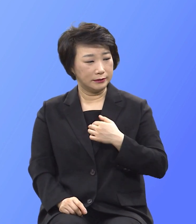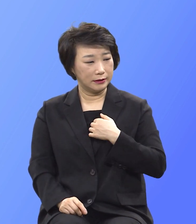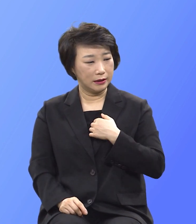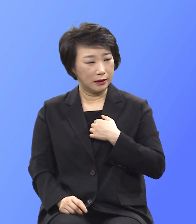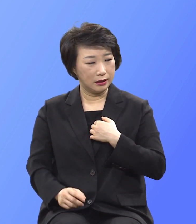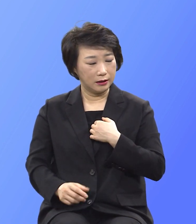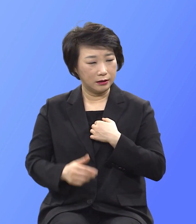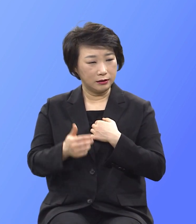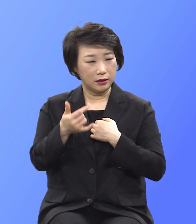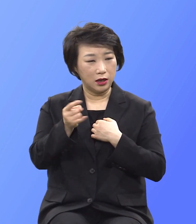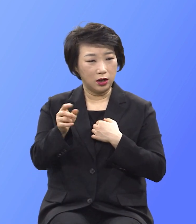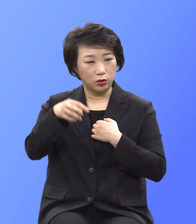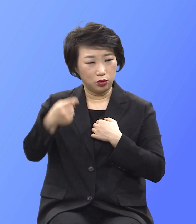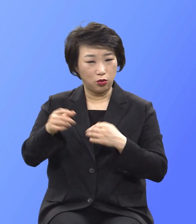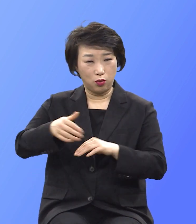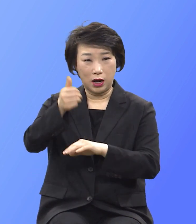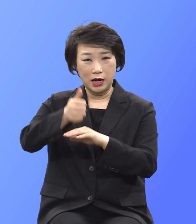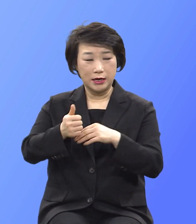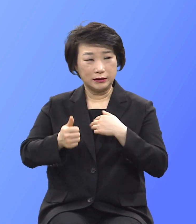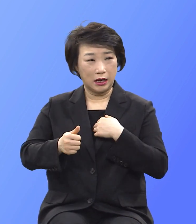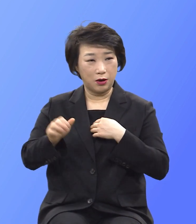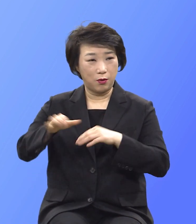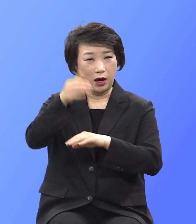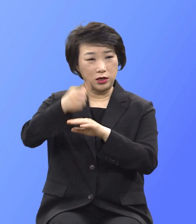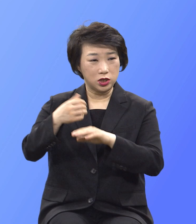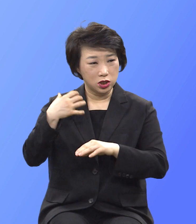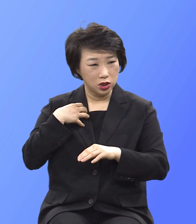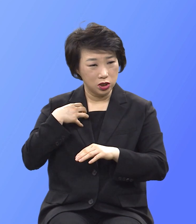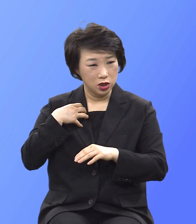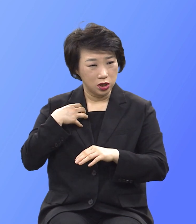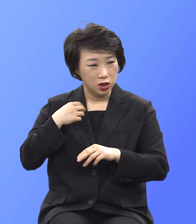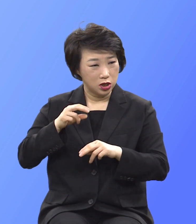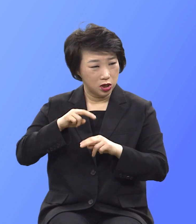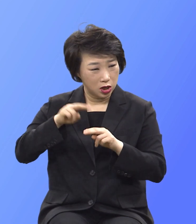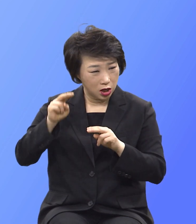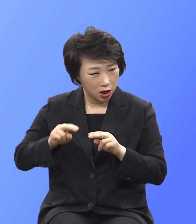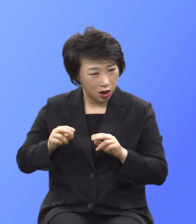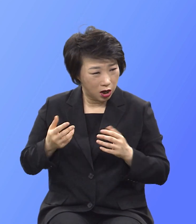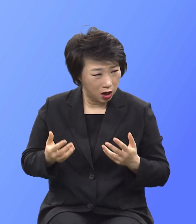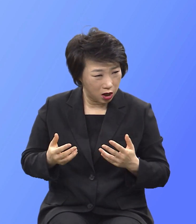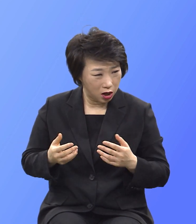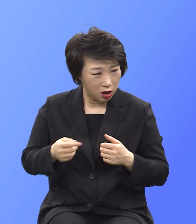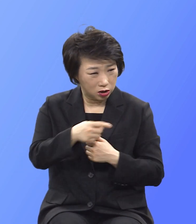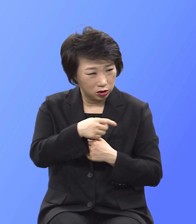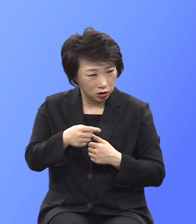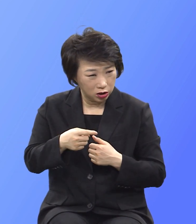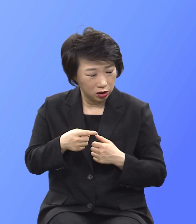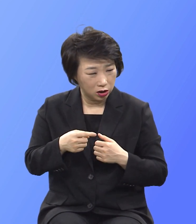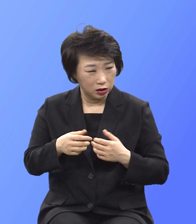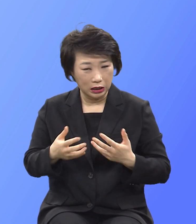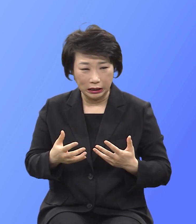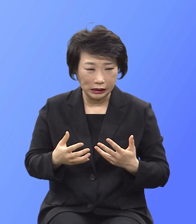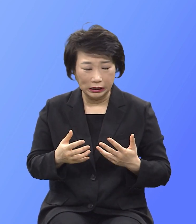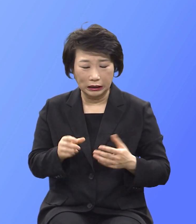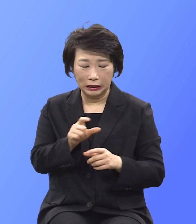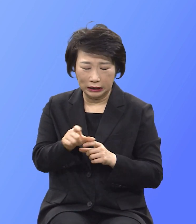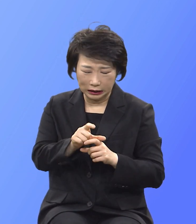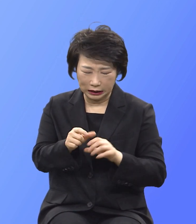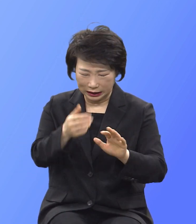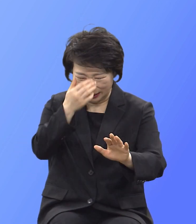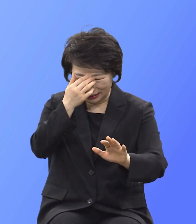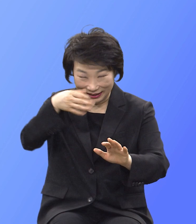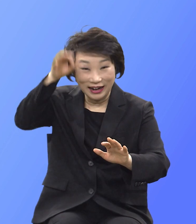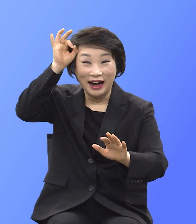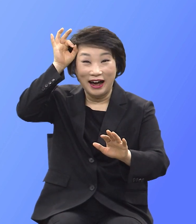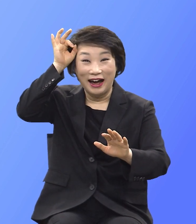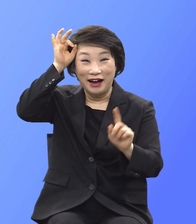내가 황제 노릇 못하겠다, 죽음을 면치 못하겠다 생각하다가